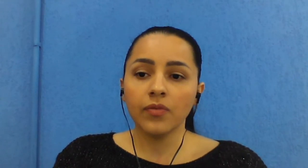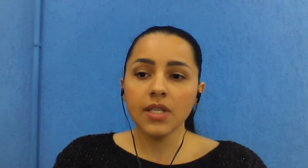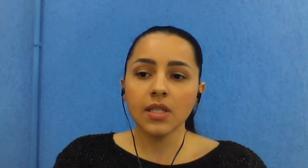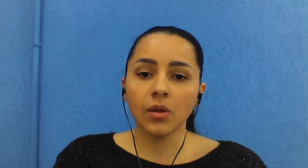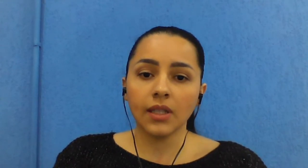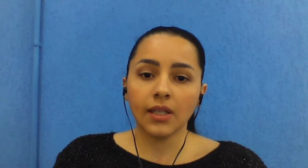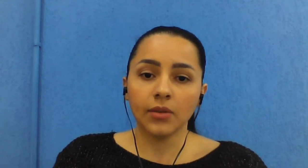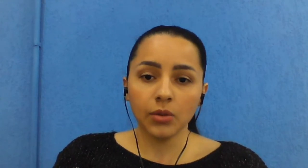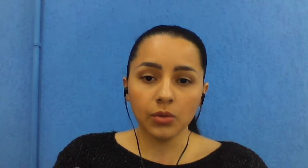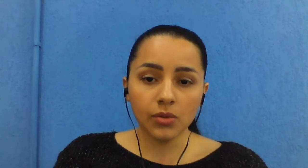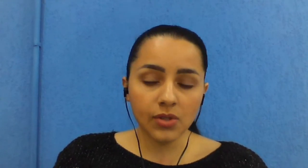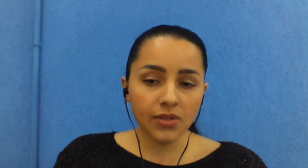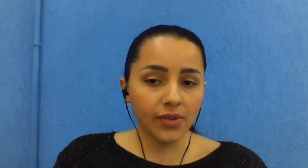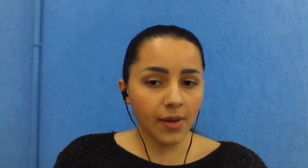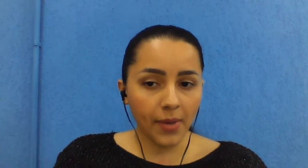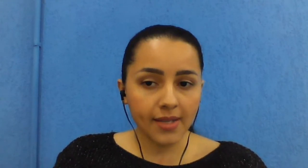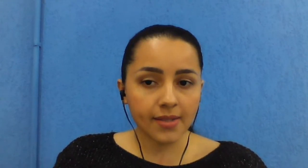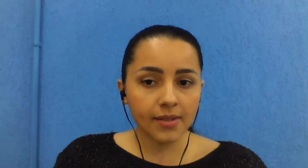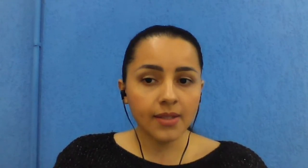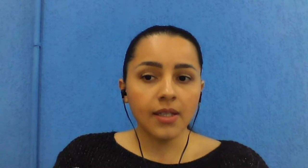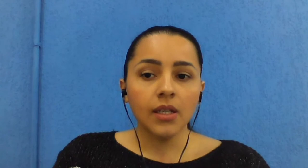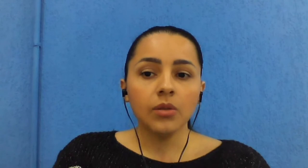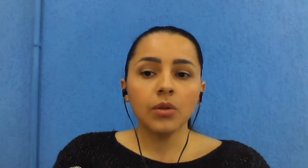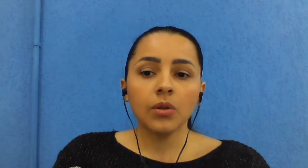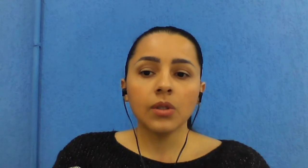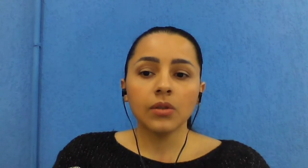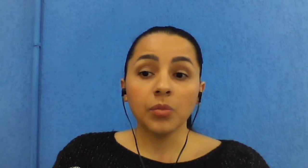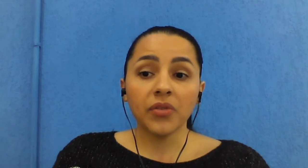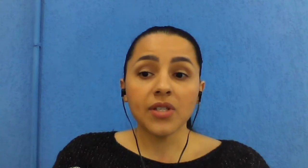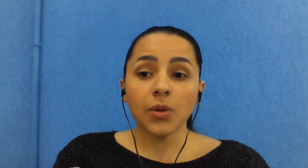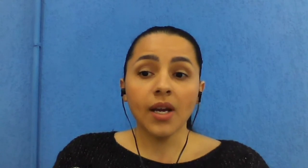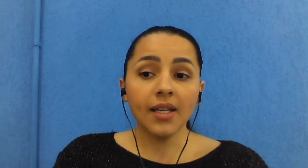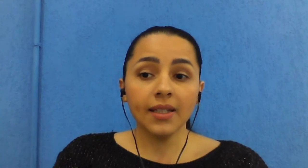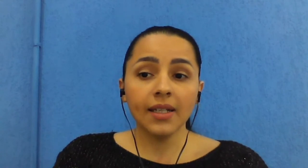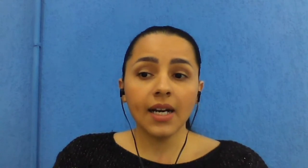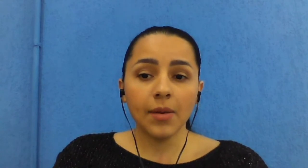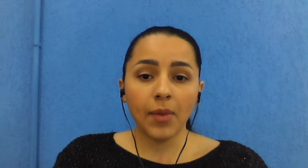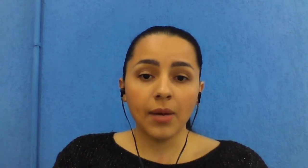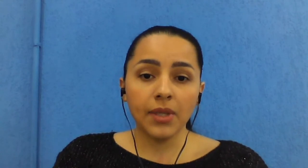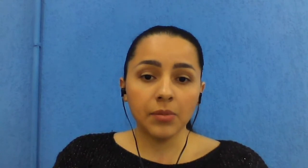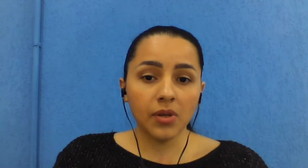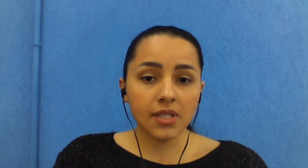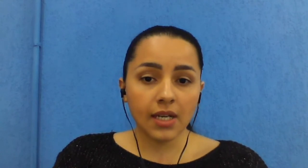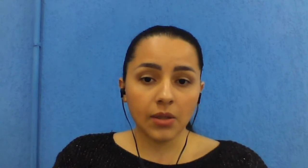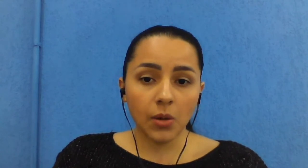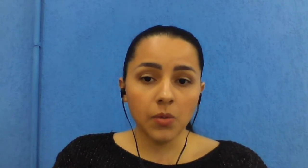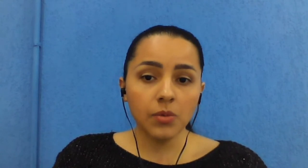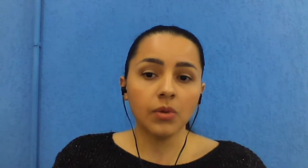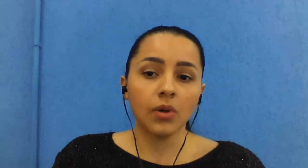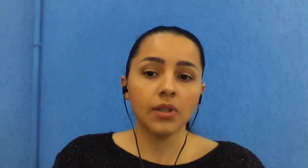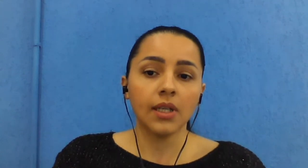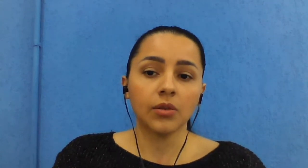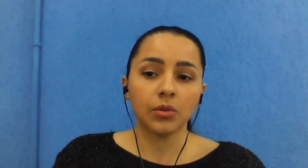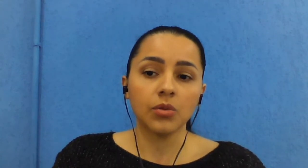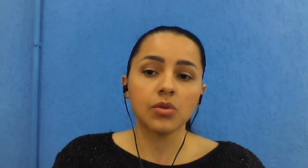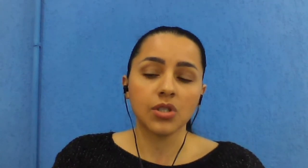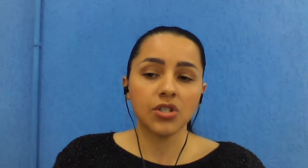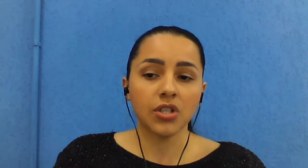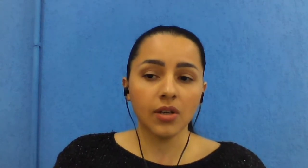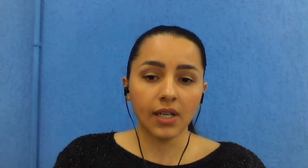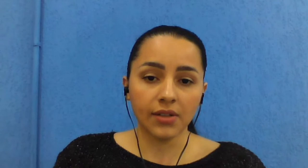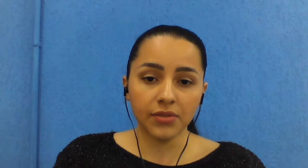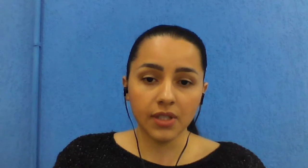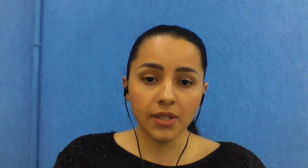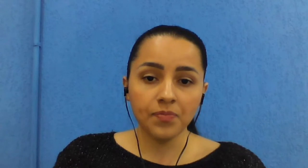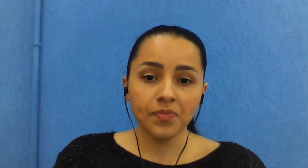Couto, vice-coordenador do curso de Farmácia, do professor Renan Amabile Boscariol, coordenador do